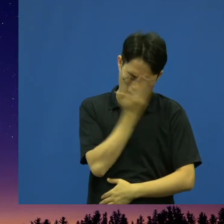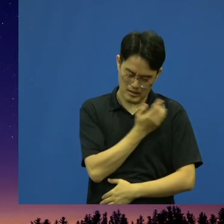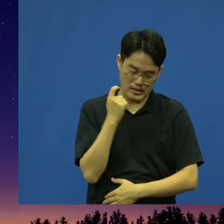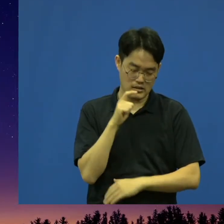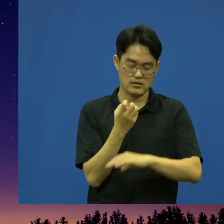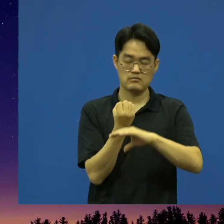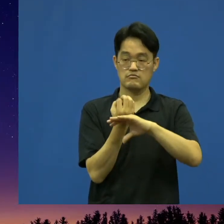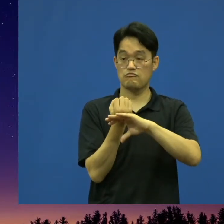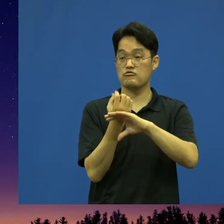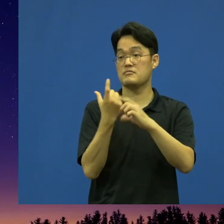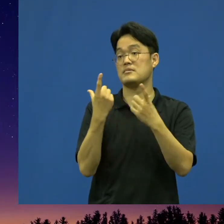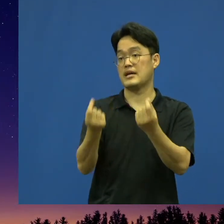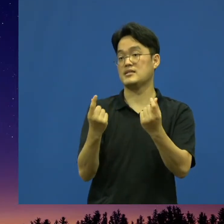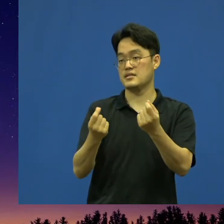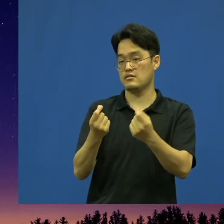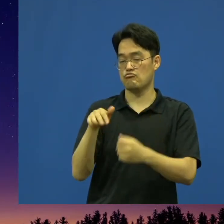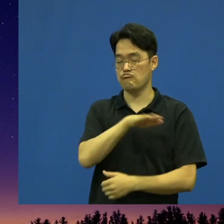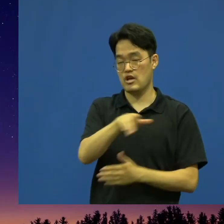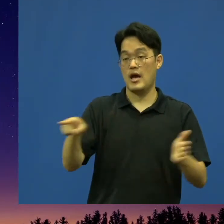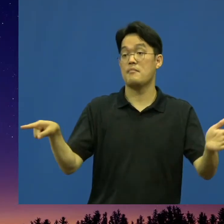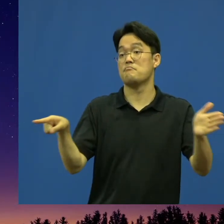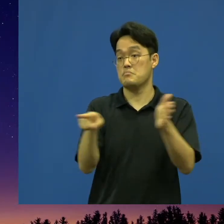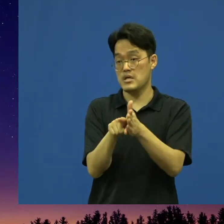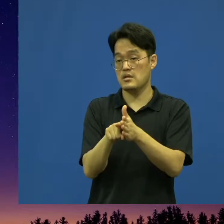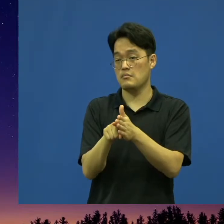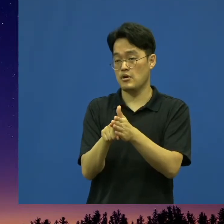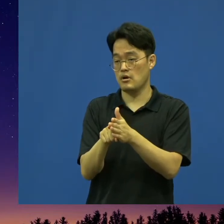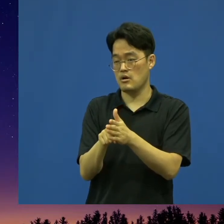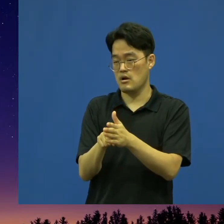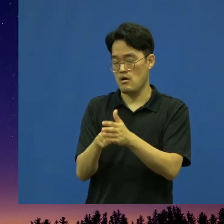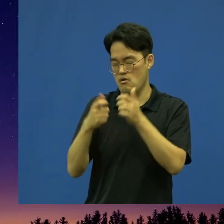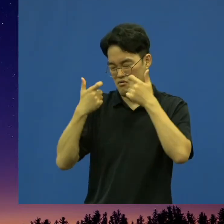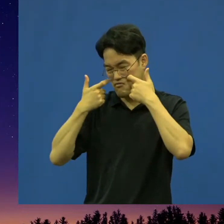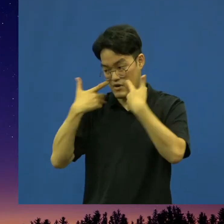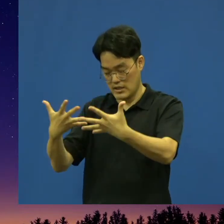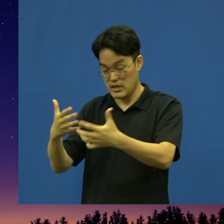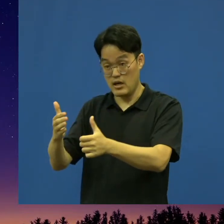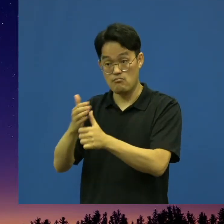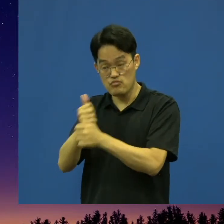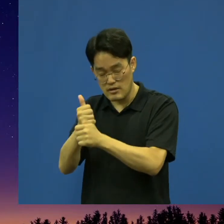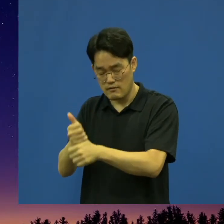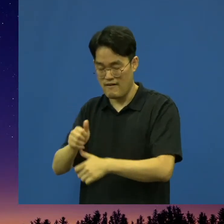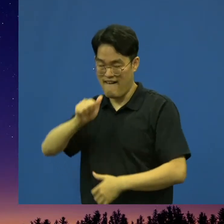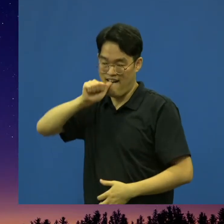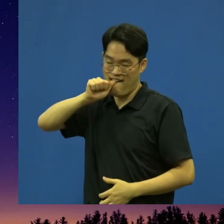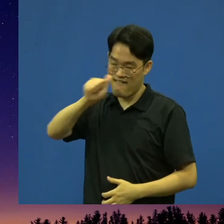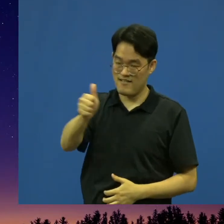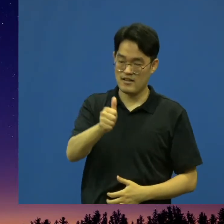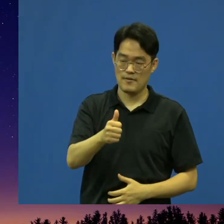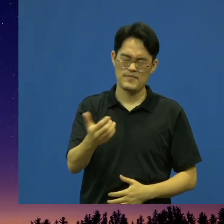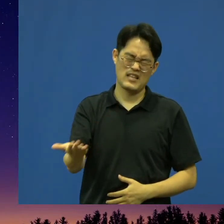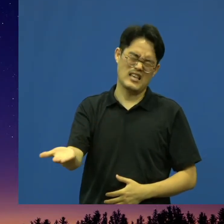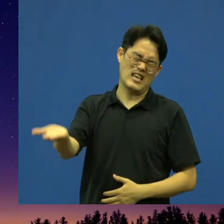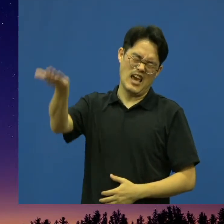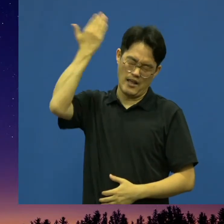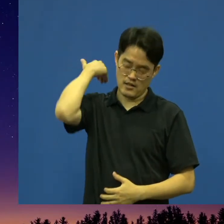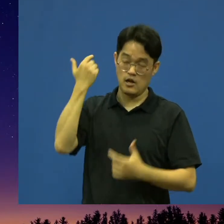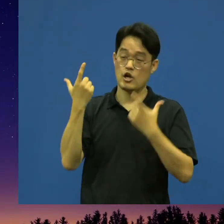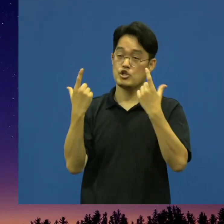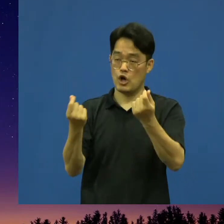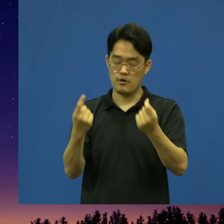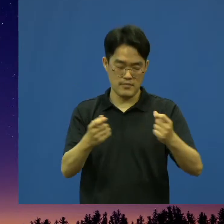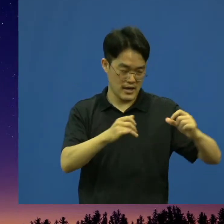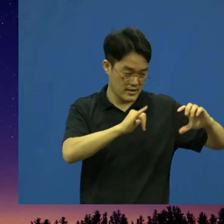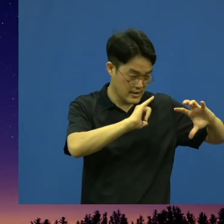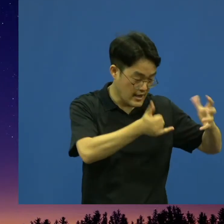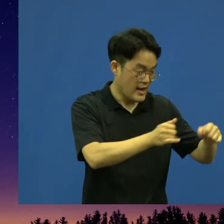뭔지를 정금같이 선명하게 붙들고, 절대로 이전처럼 세상에서